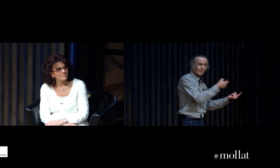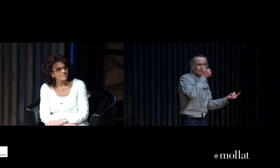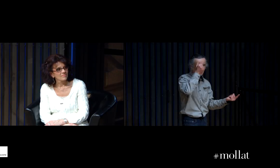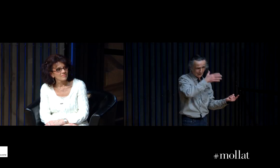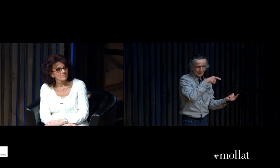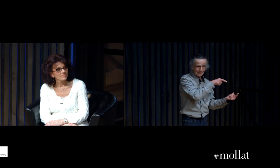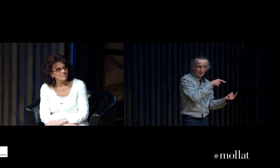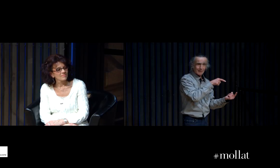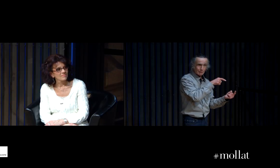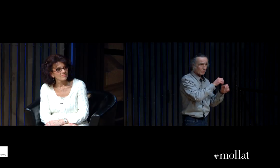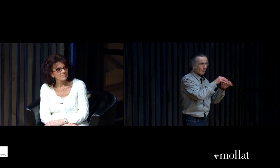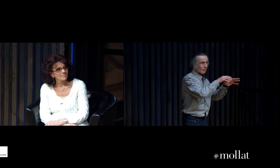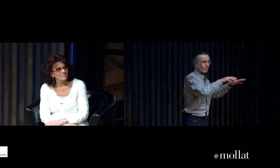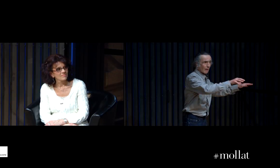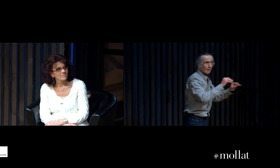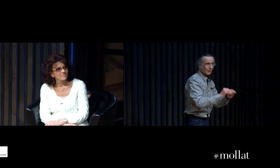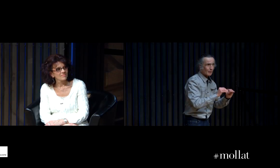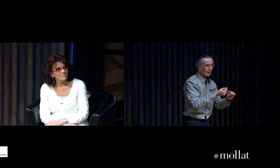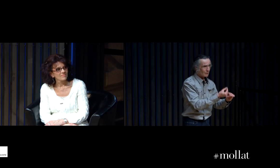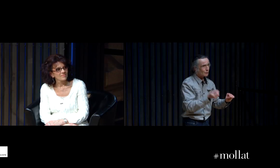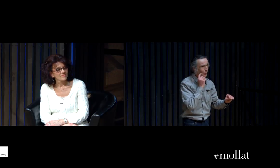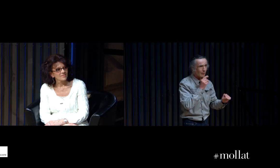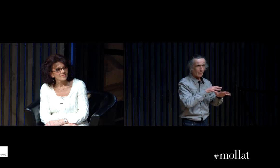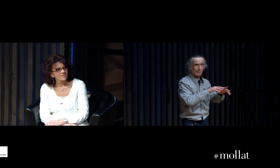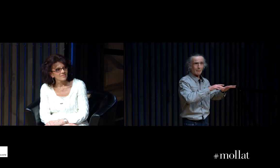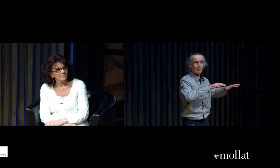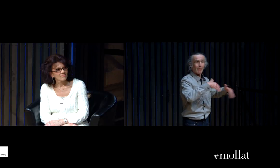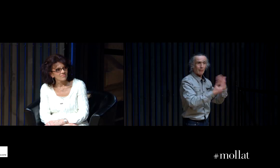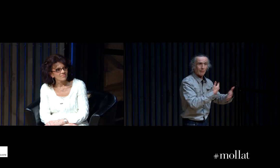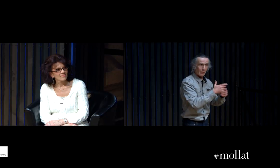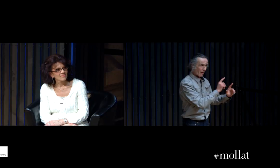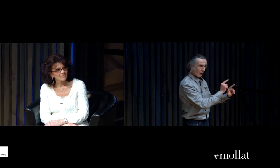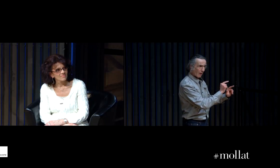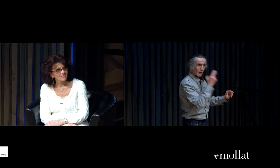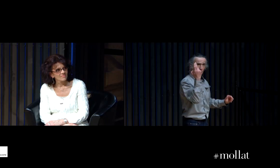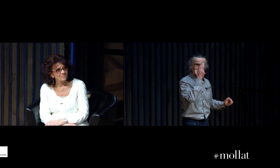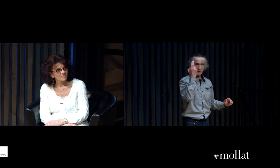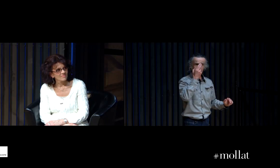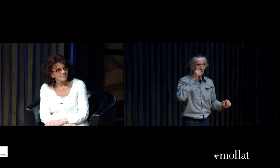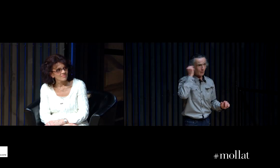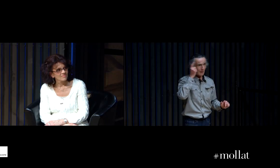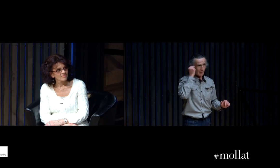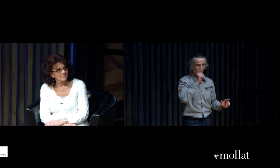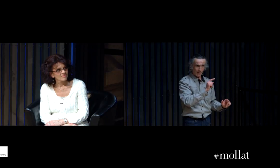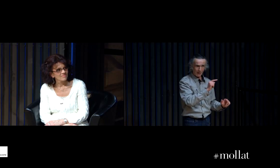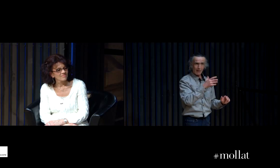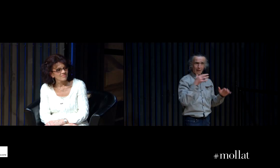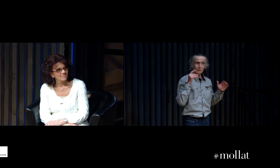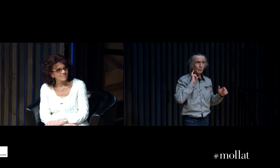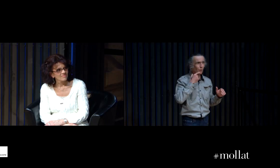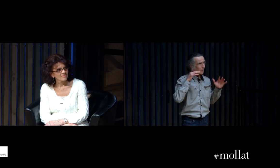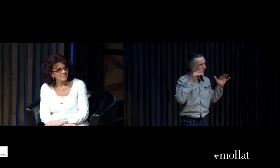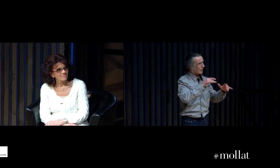certains sourds, il y en a un notamment qui est parti aux États-Unis, qui a continué à travailler sur l'évolution